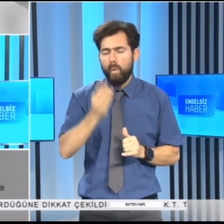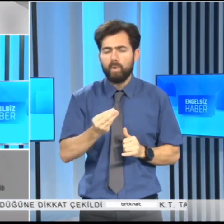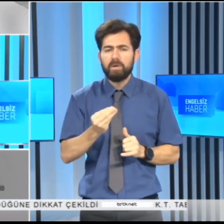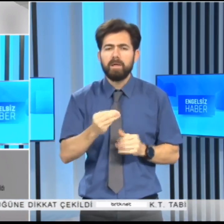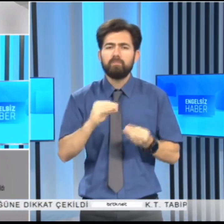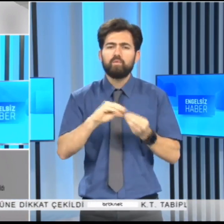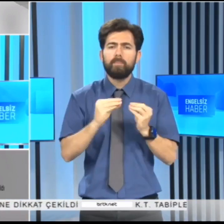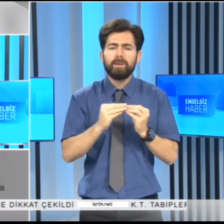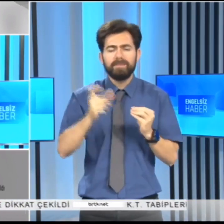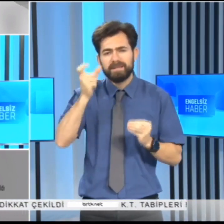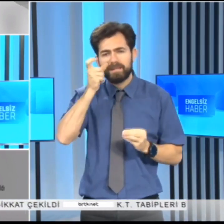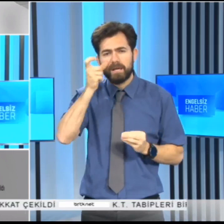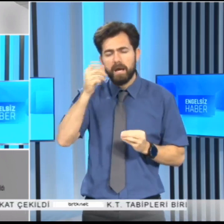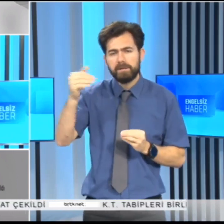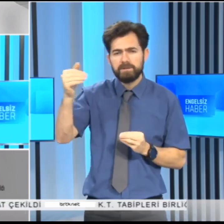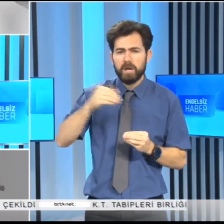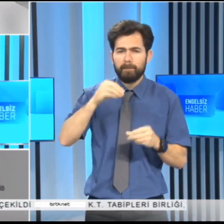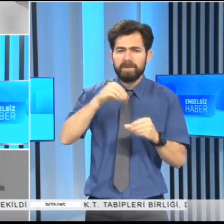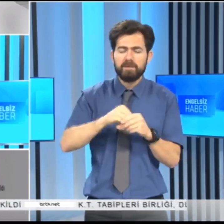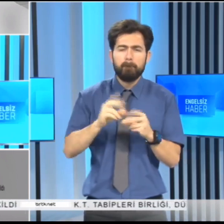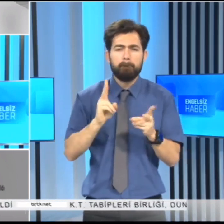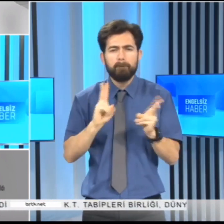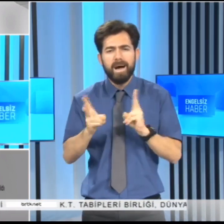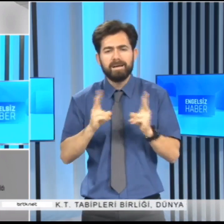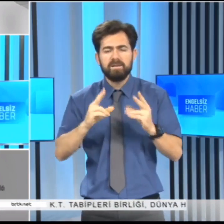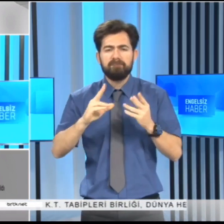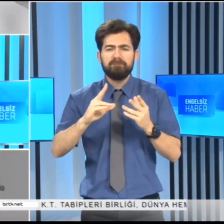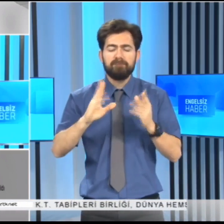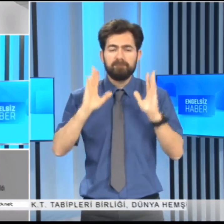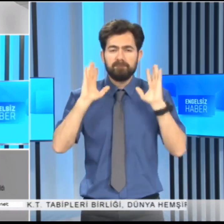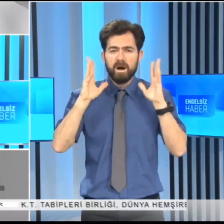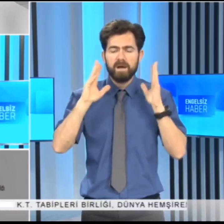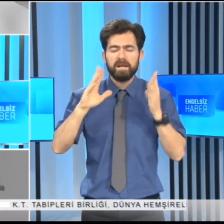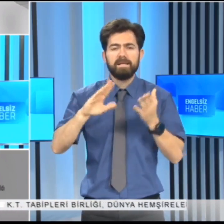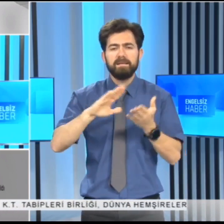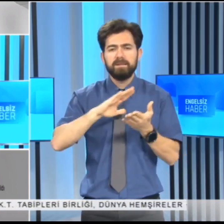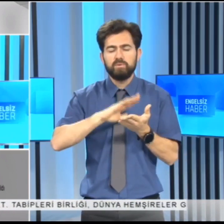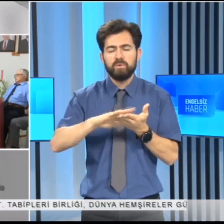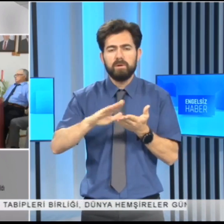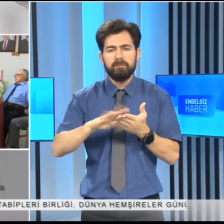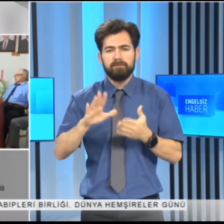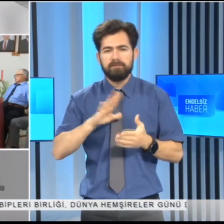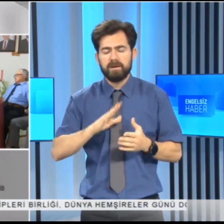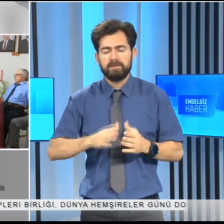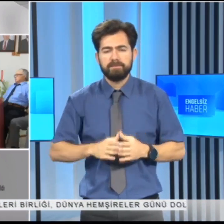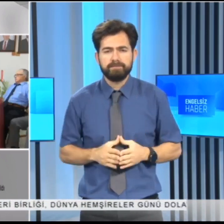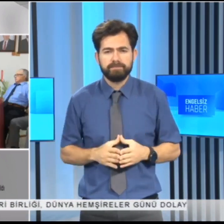çekmek amacıyla bir dizi etkinlik ve ziyaret gerçekleştiriyor.